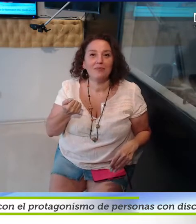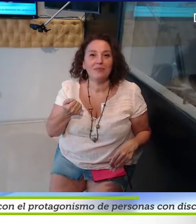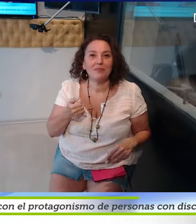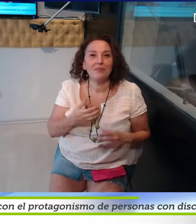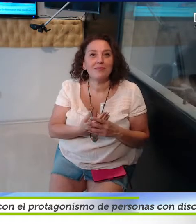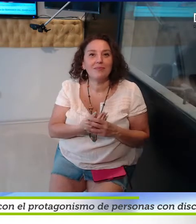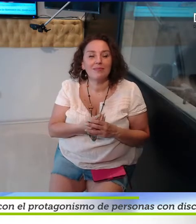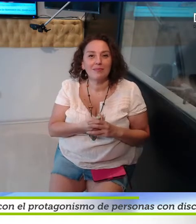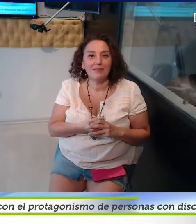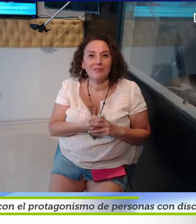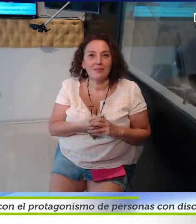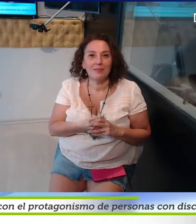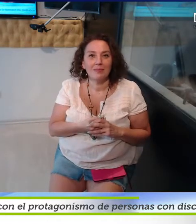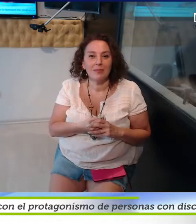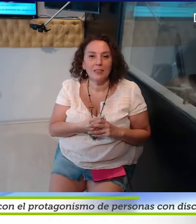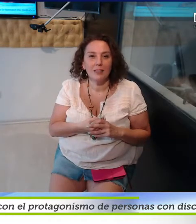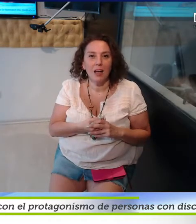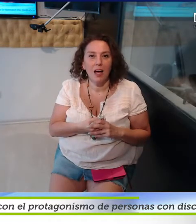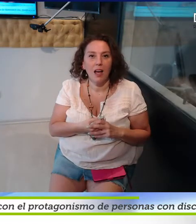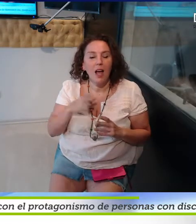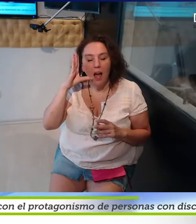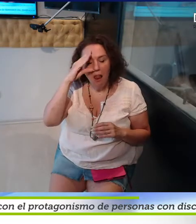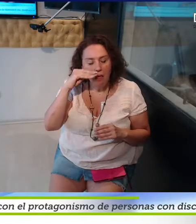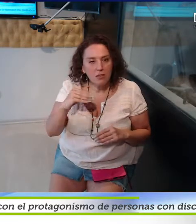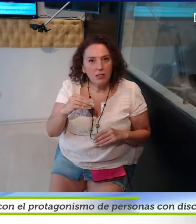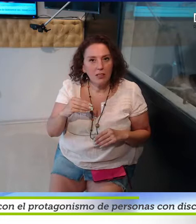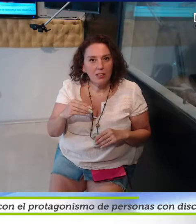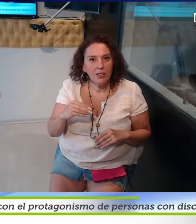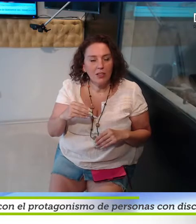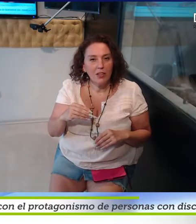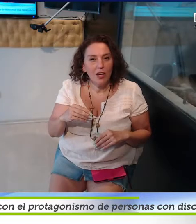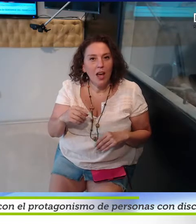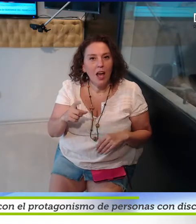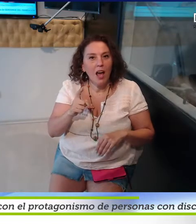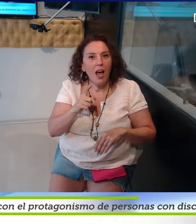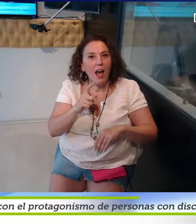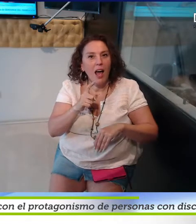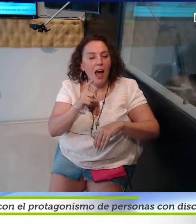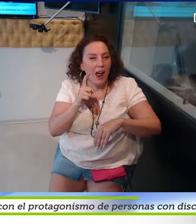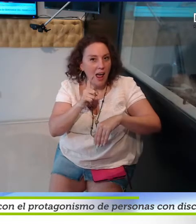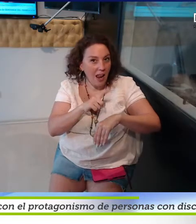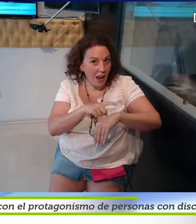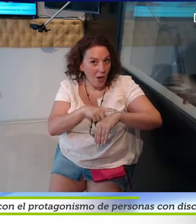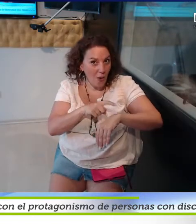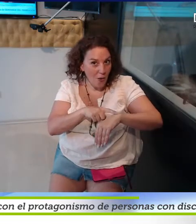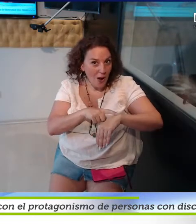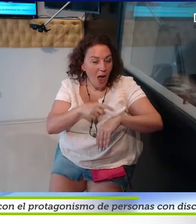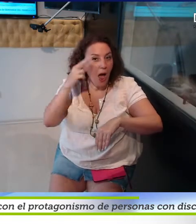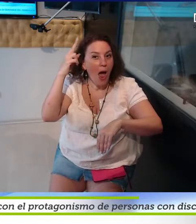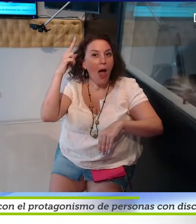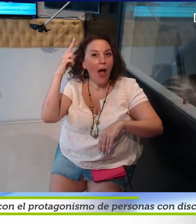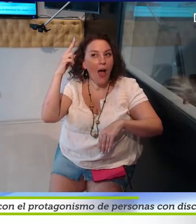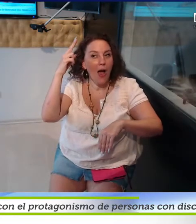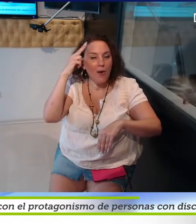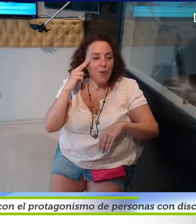vos. ¿Yo? Sí. A la noche. ¿A qué hora? ¿Pero qué hora? A las 9:30 de la noche. Bien, ¿en qué canal? TS. ¿Y